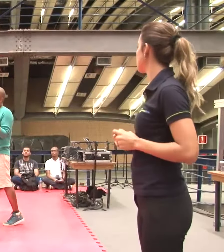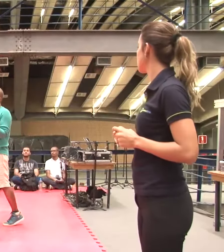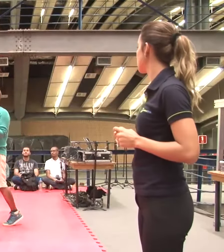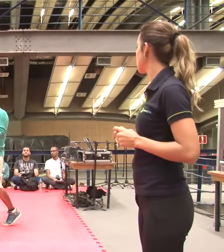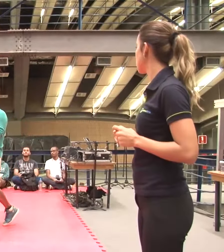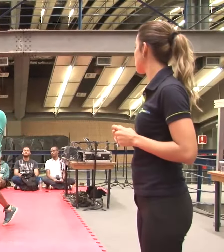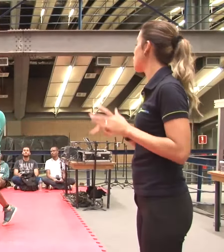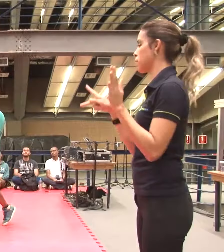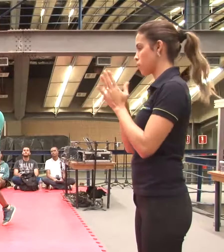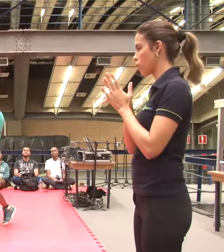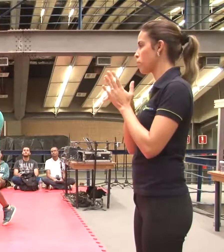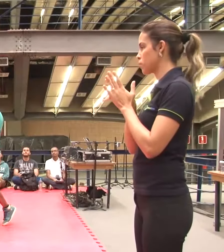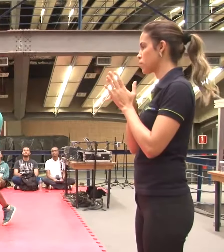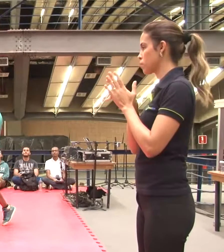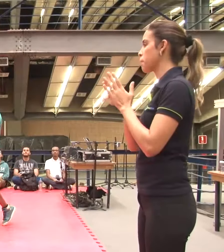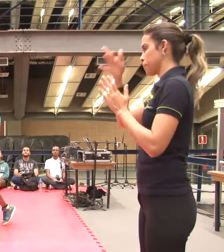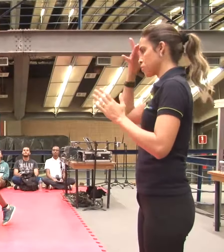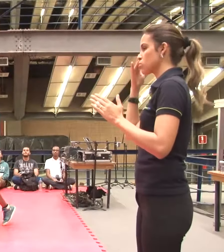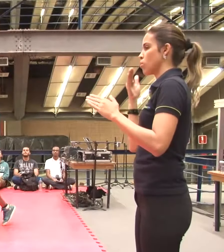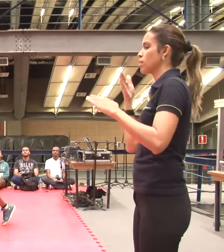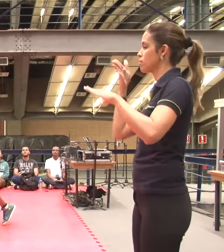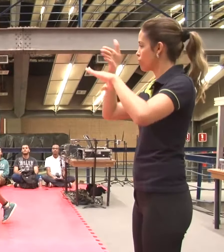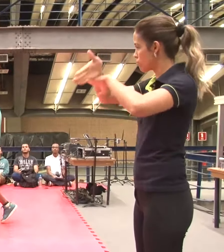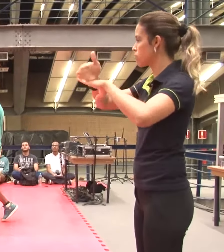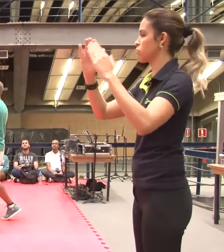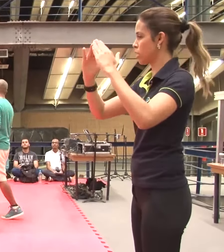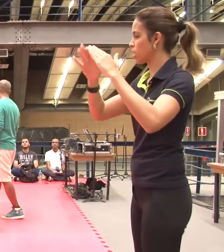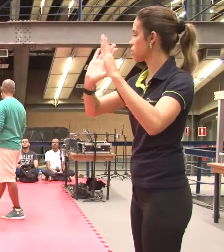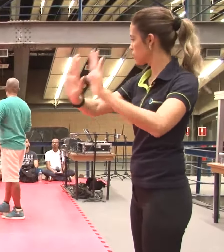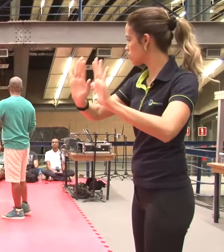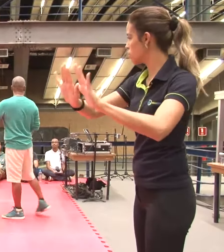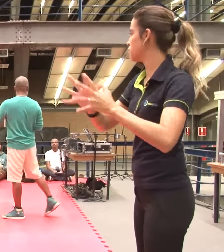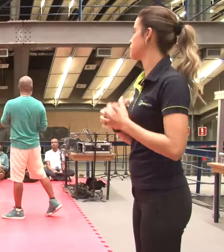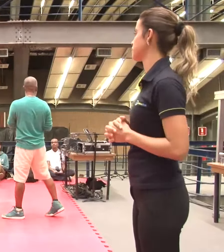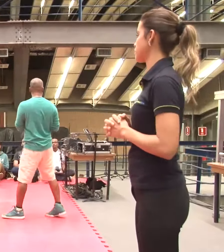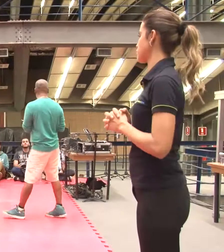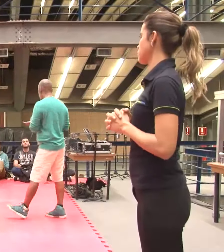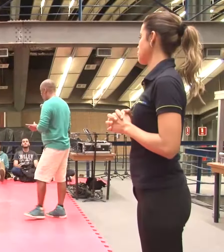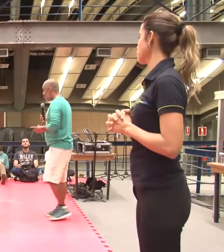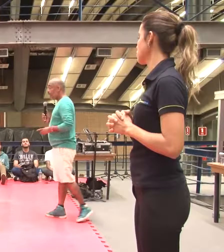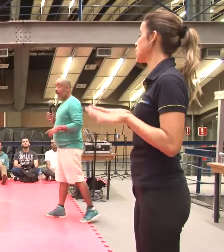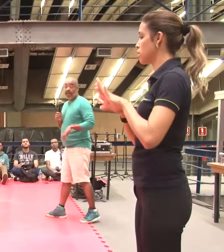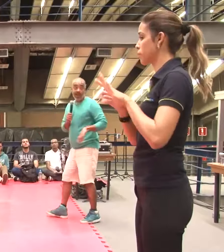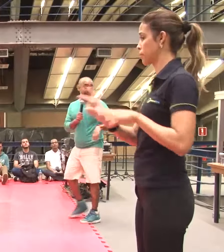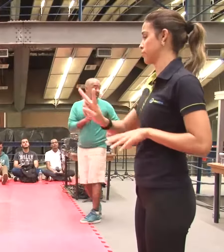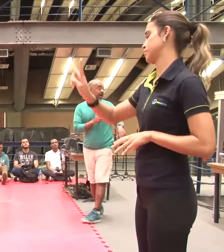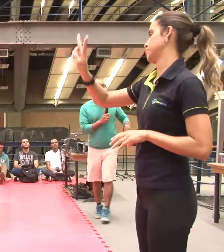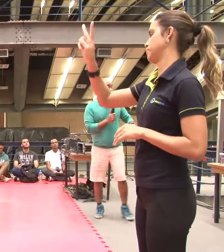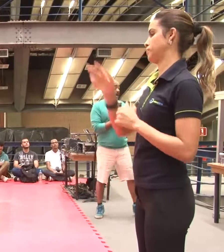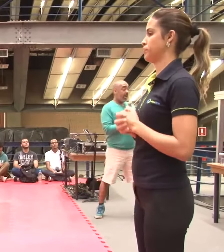Para moradia, e em alguns casos, né? Para valorização,